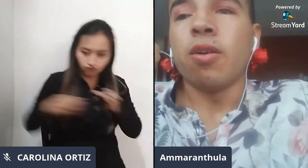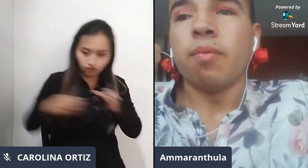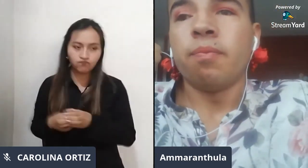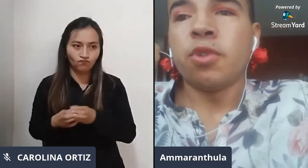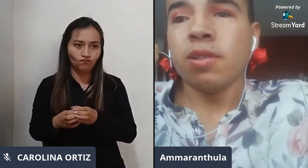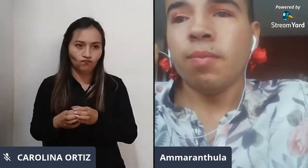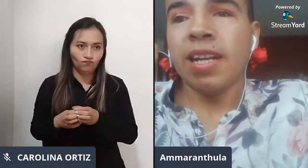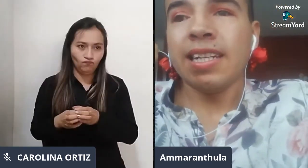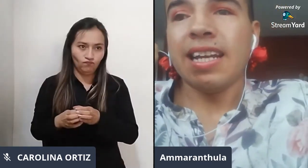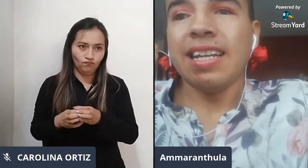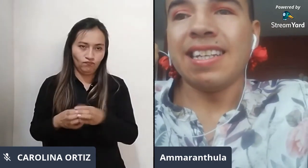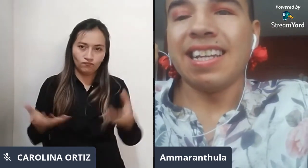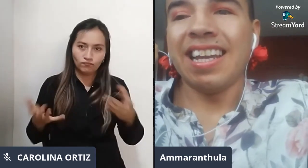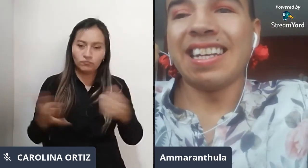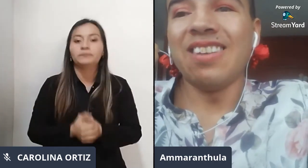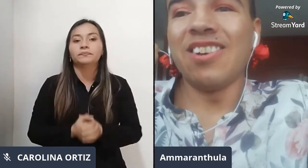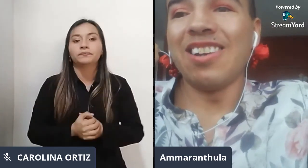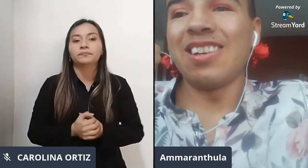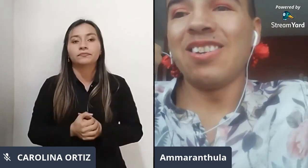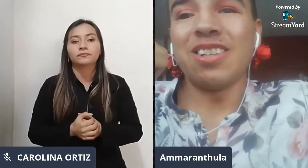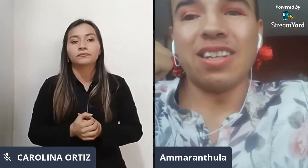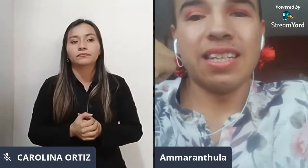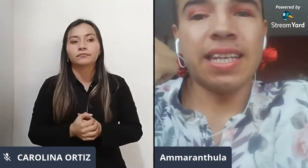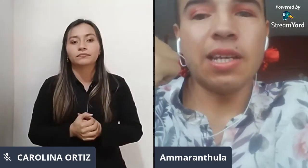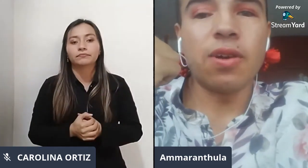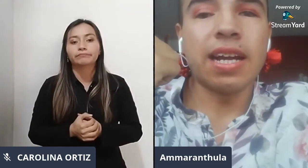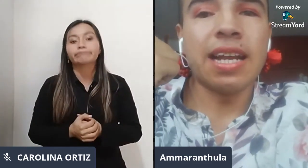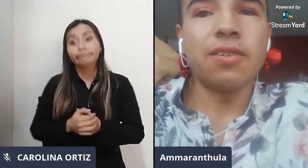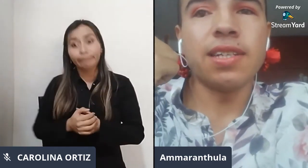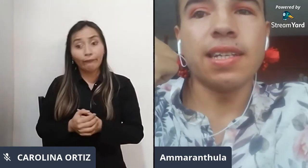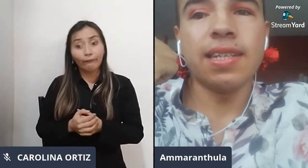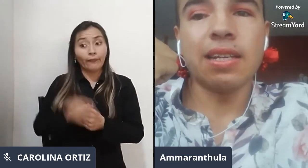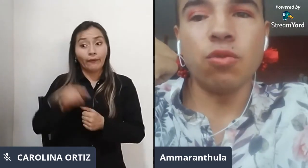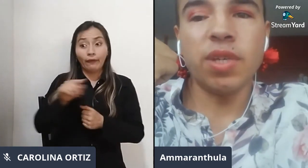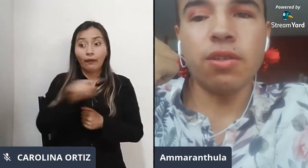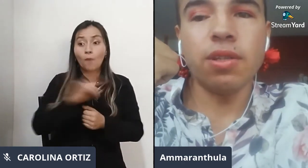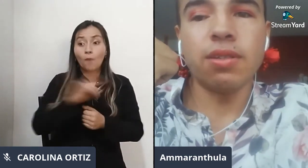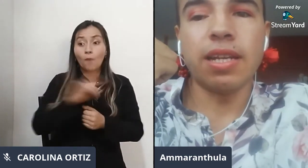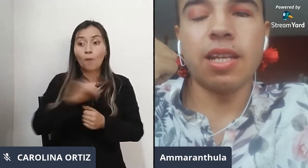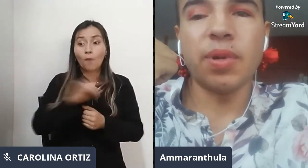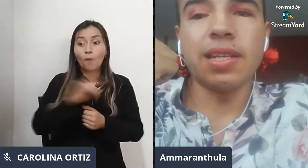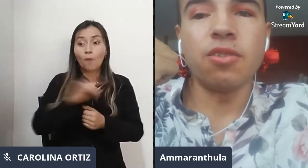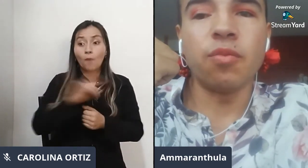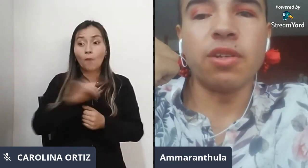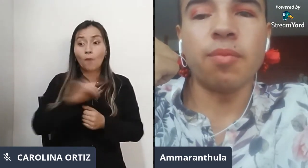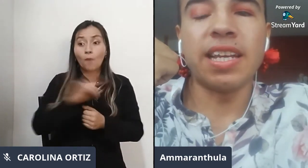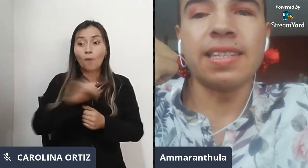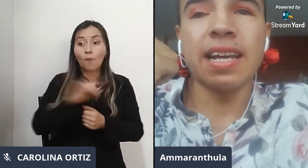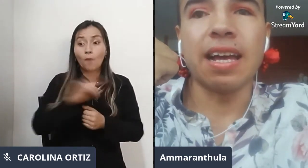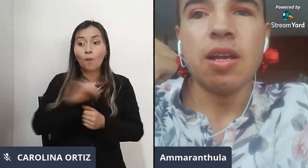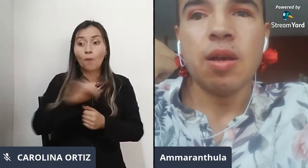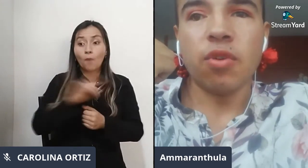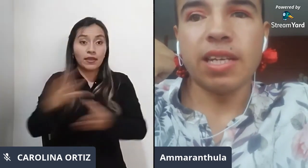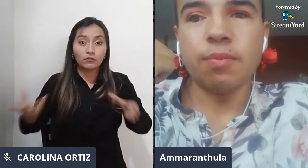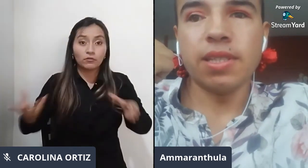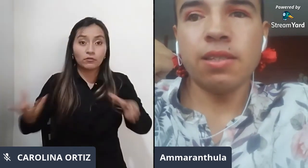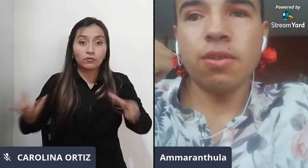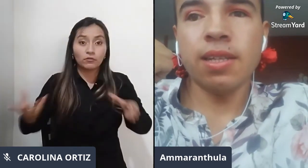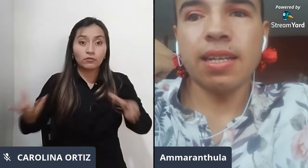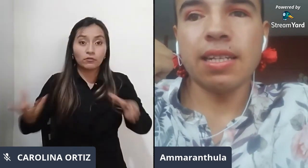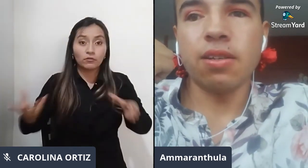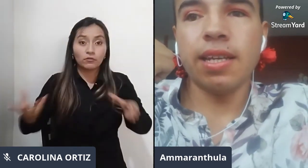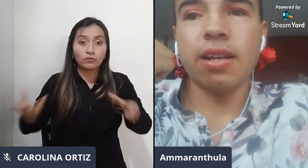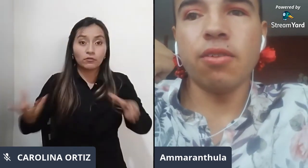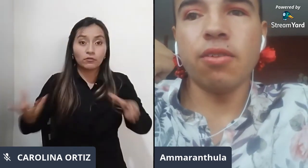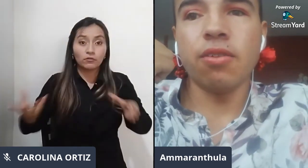Y bueno, todo esto para llegar a decir que el modelo de inclusión se equivoca en algo, y es que se ha asumido desde una interpretación muy normalizada, porque después de